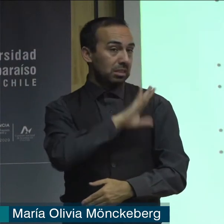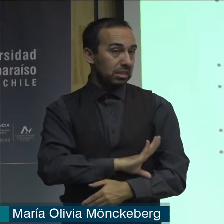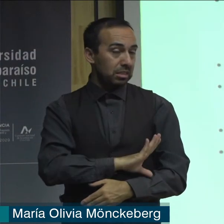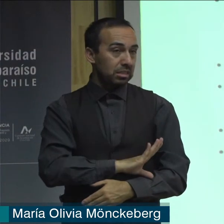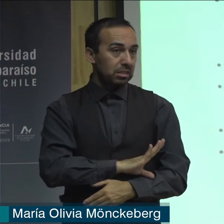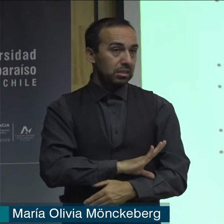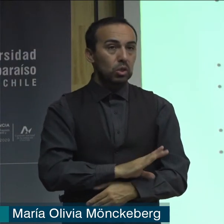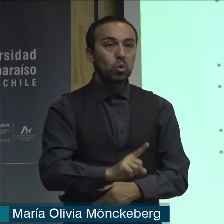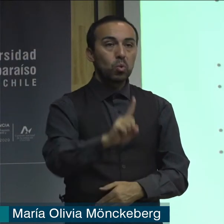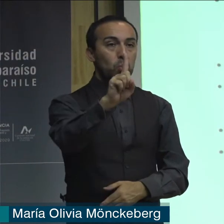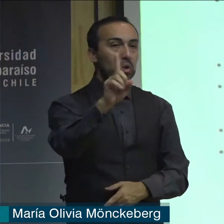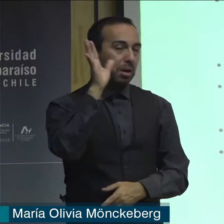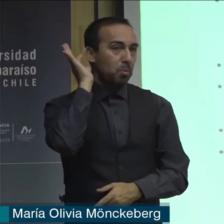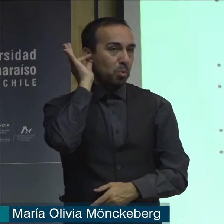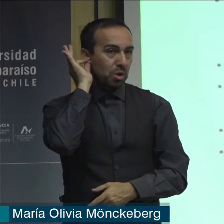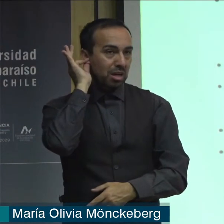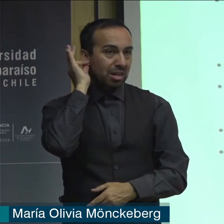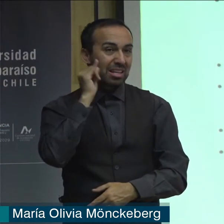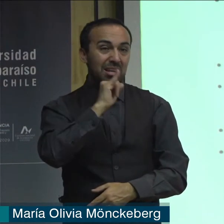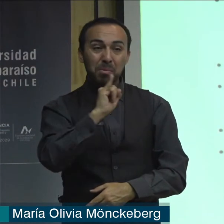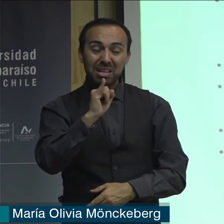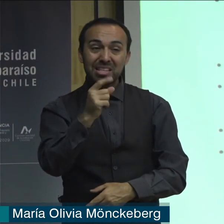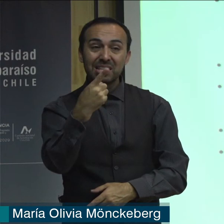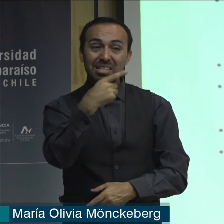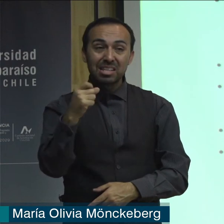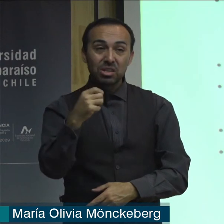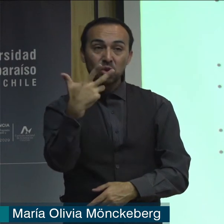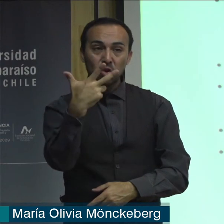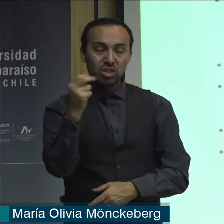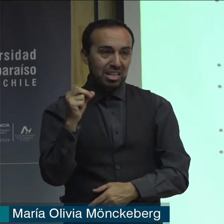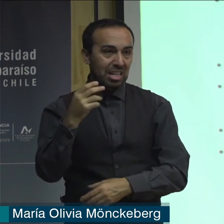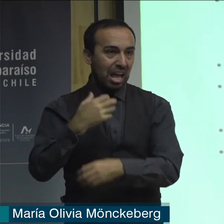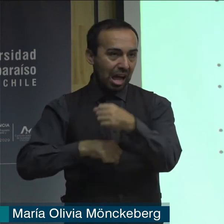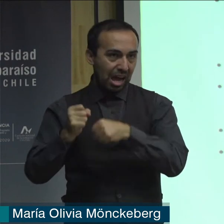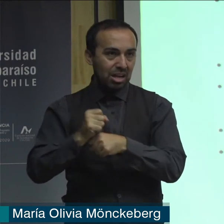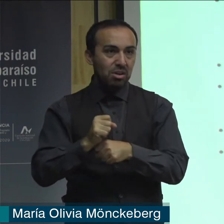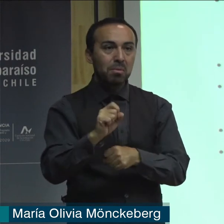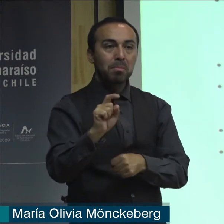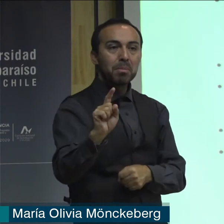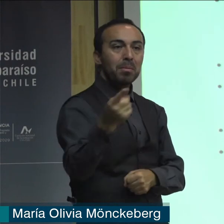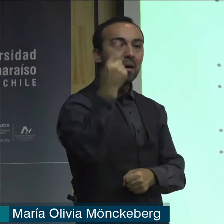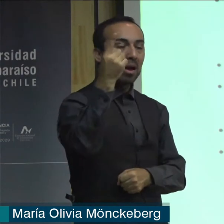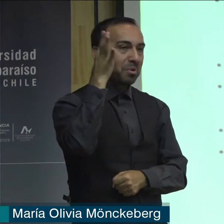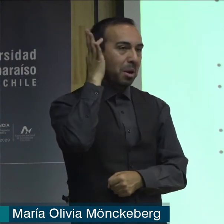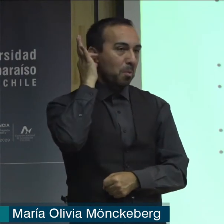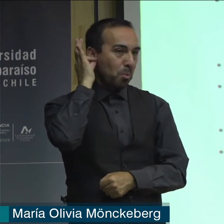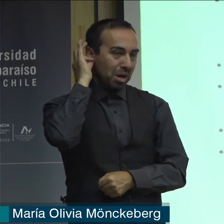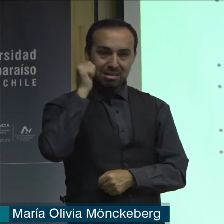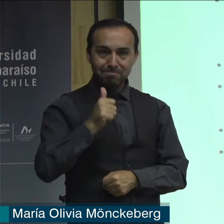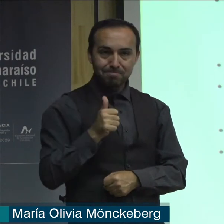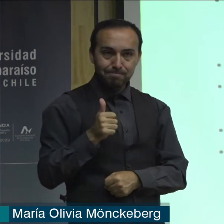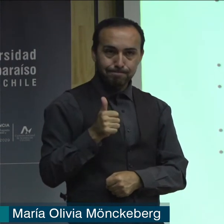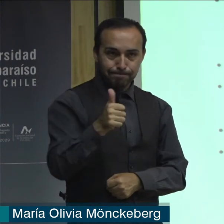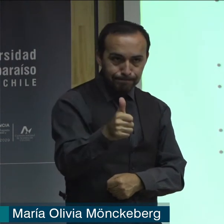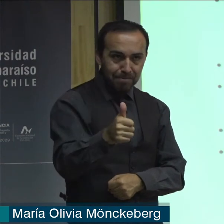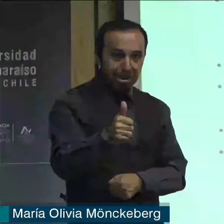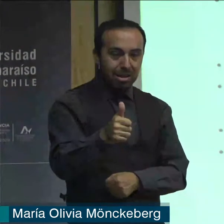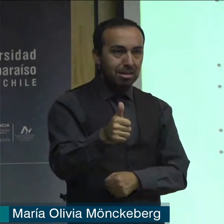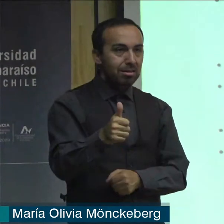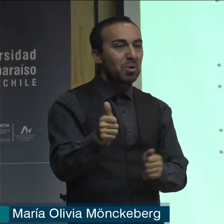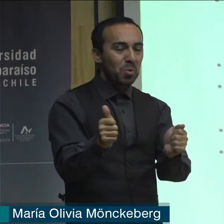rectora mujer después de 180 años Así que ahí está acompañando al